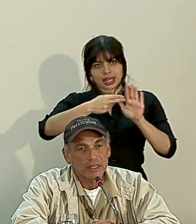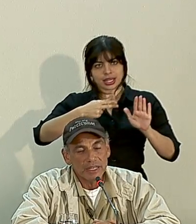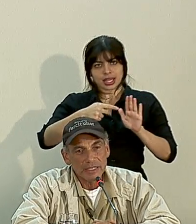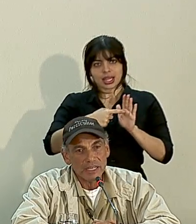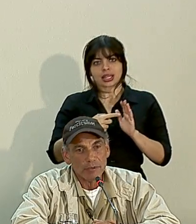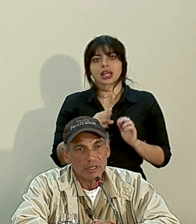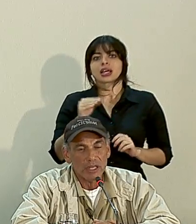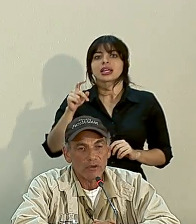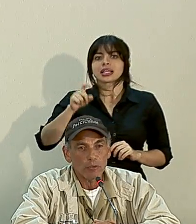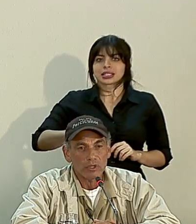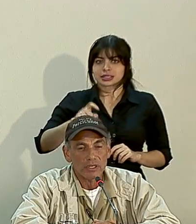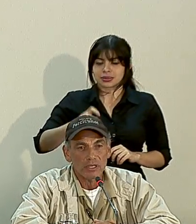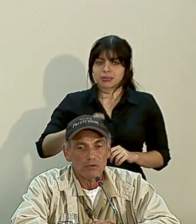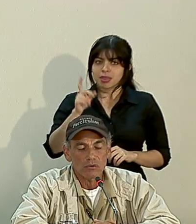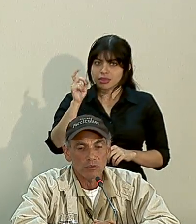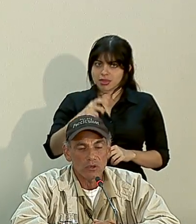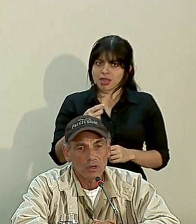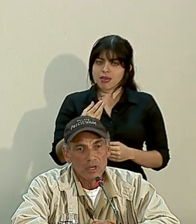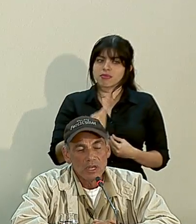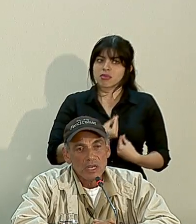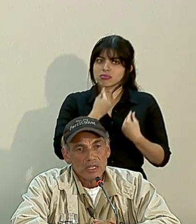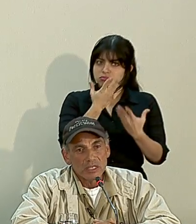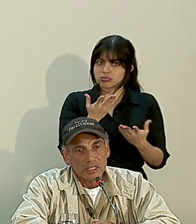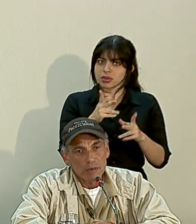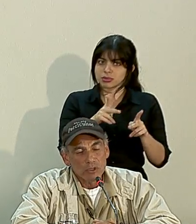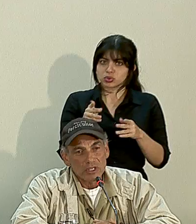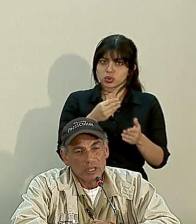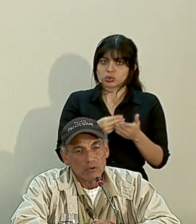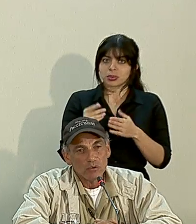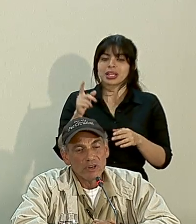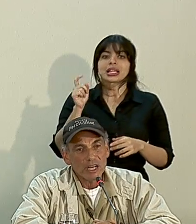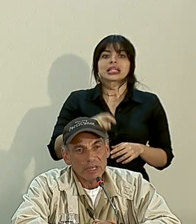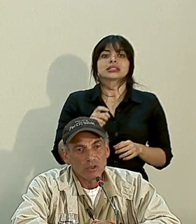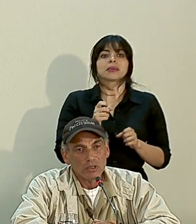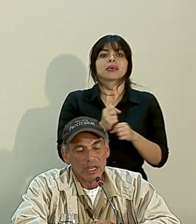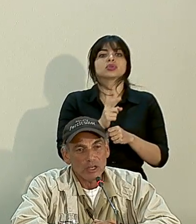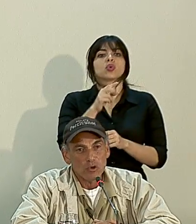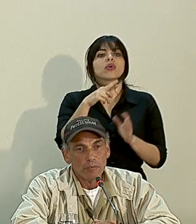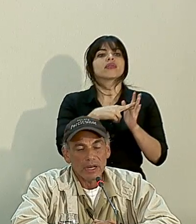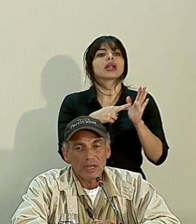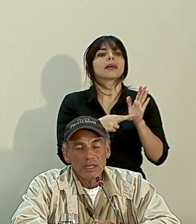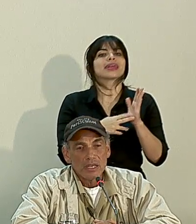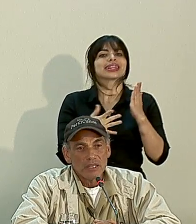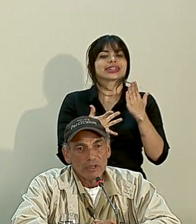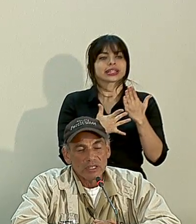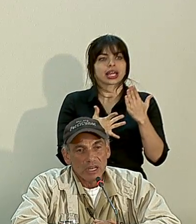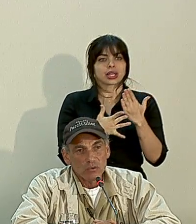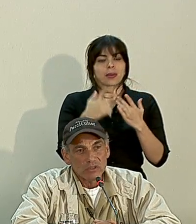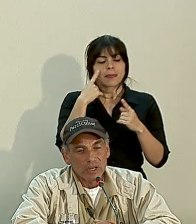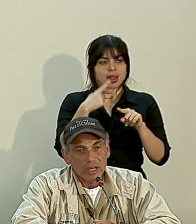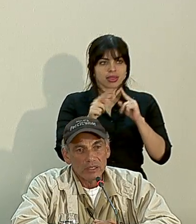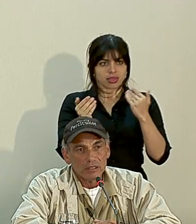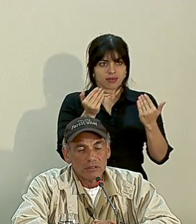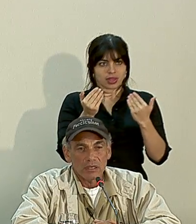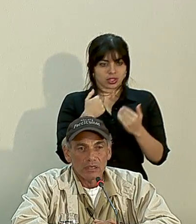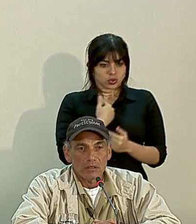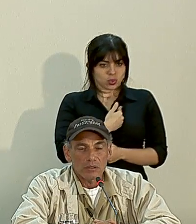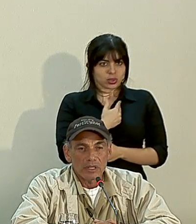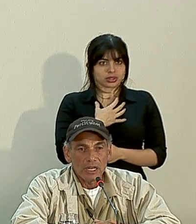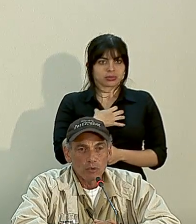que necesariamente debe reportársele al consumidor. Necesitamos hacer un reglamento técnico para diferenciar nuestra